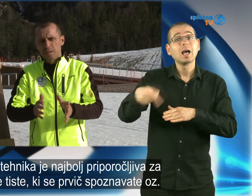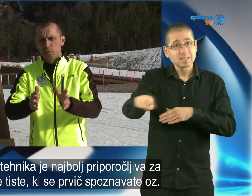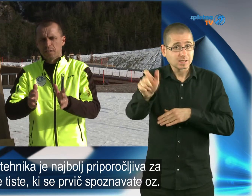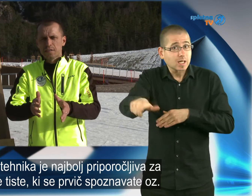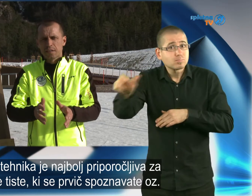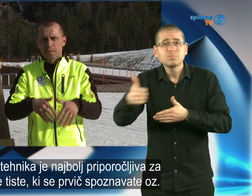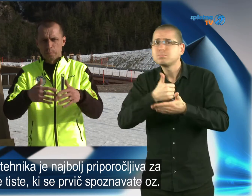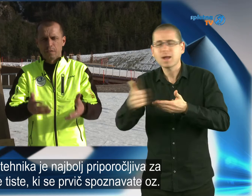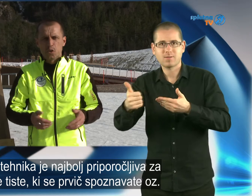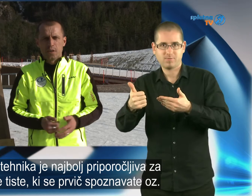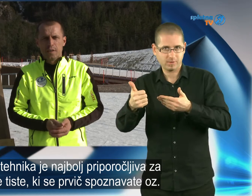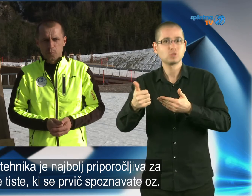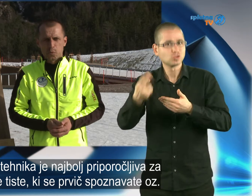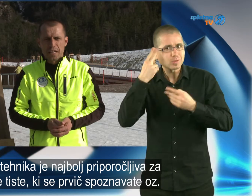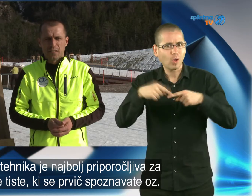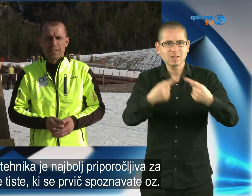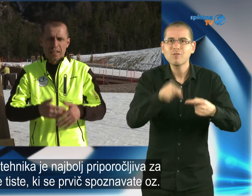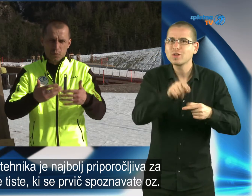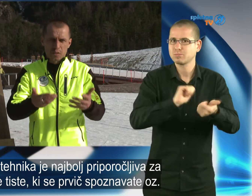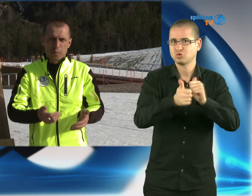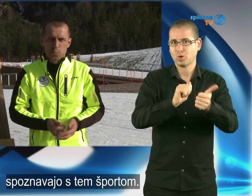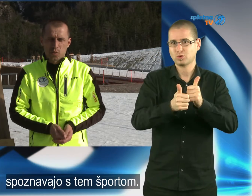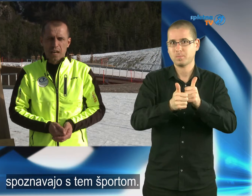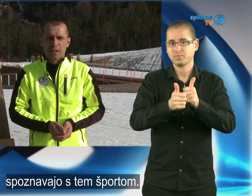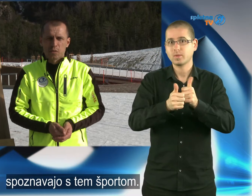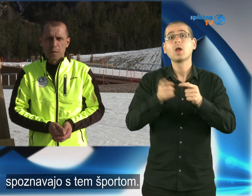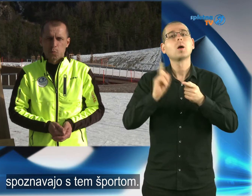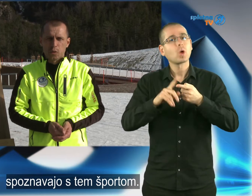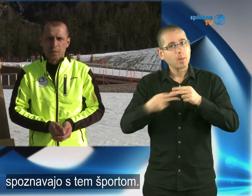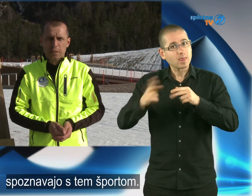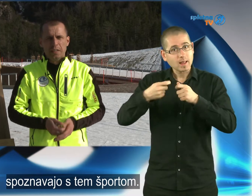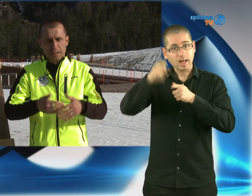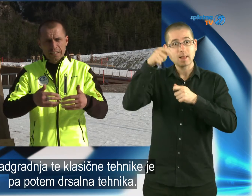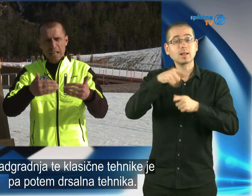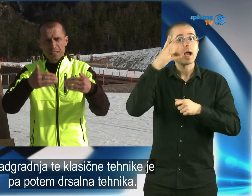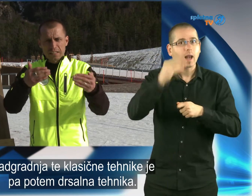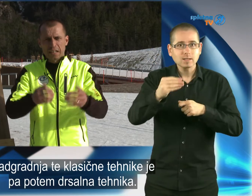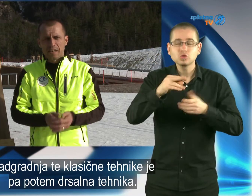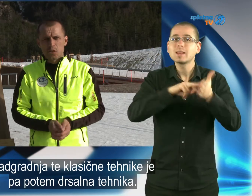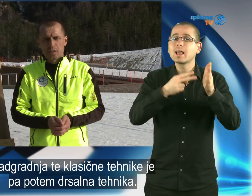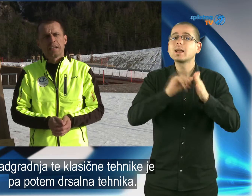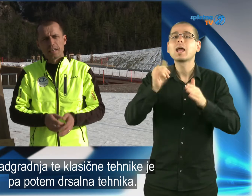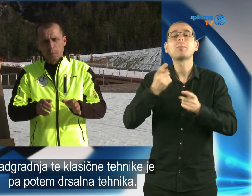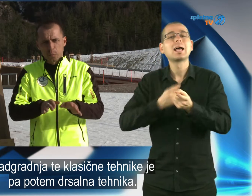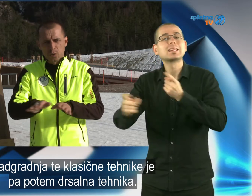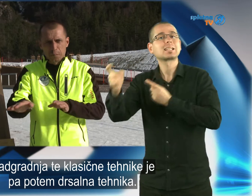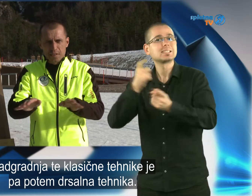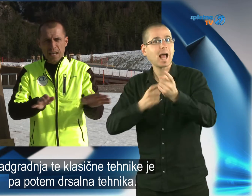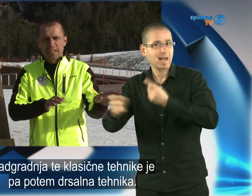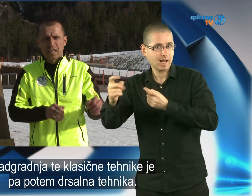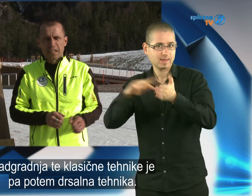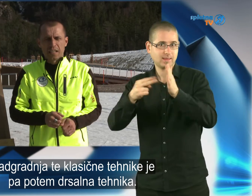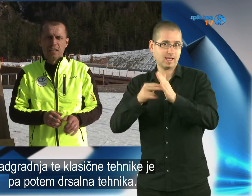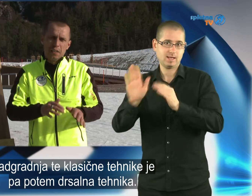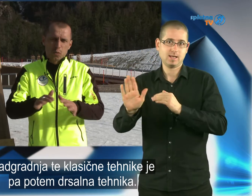priporočljiva za vse tiste, ki se prvič spoznavate oziroma spoznavajo s tem športom. Nadgradnja te klasične tehnike pa potem